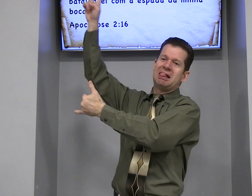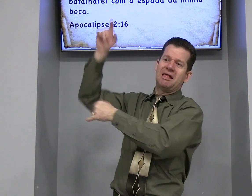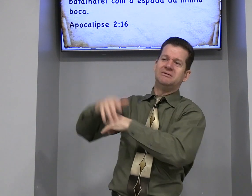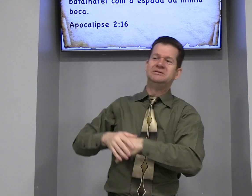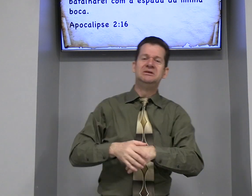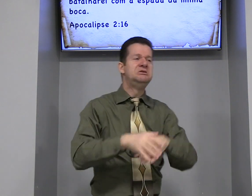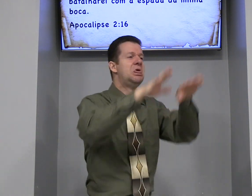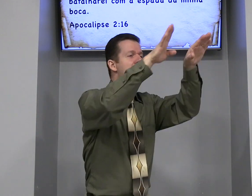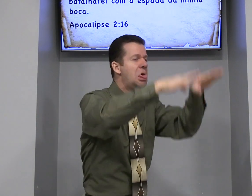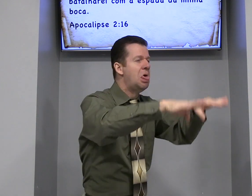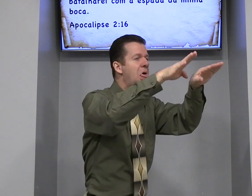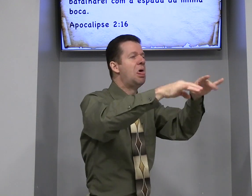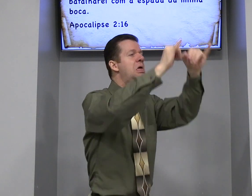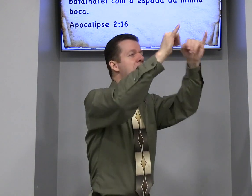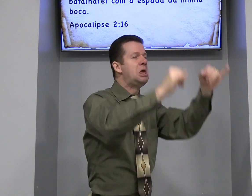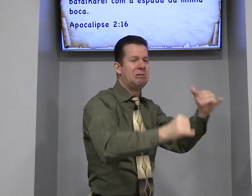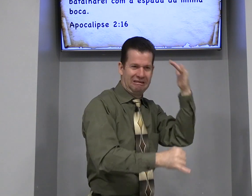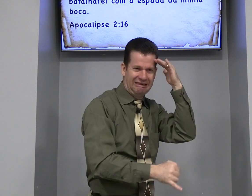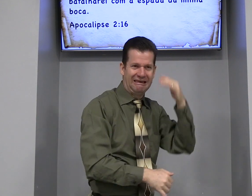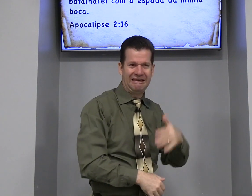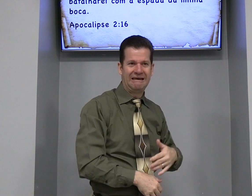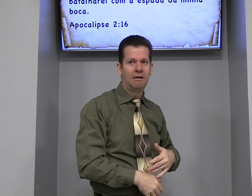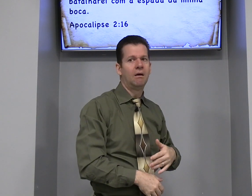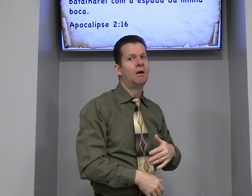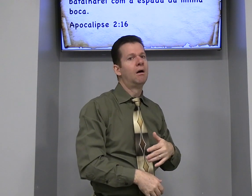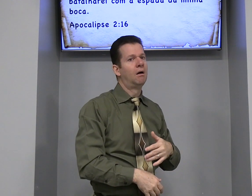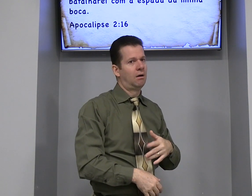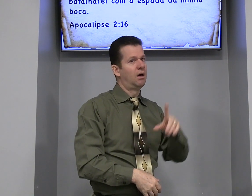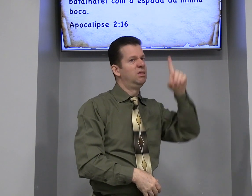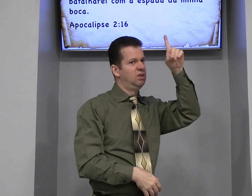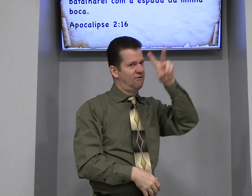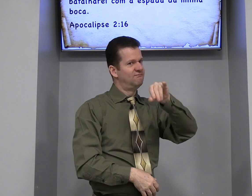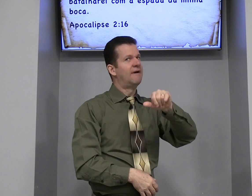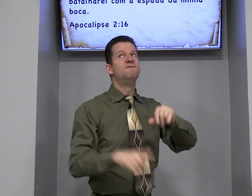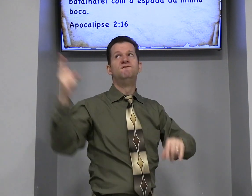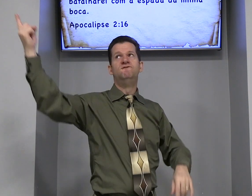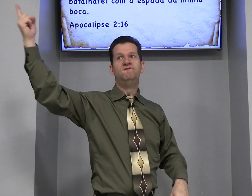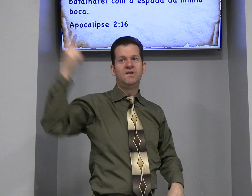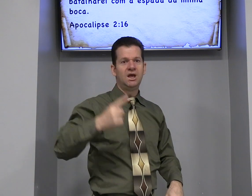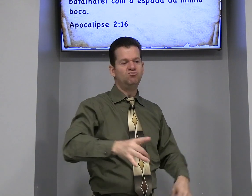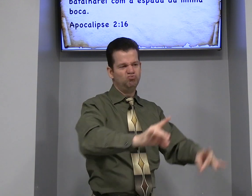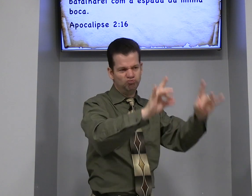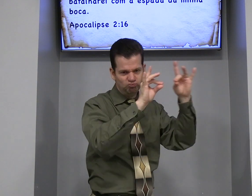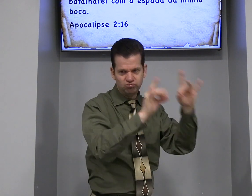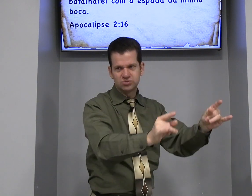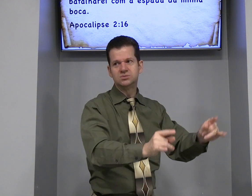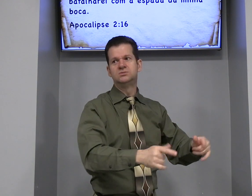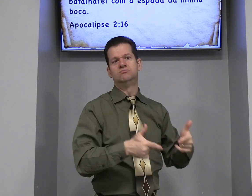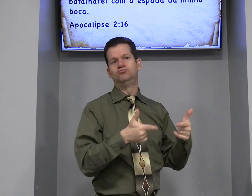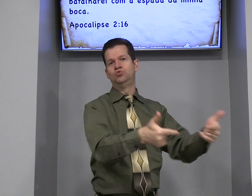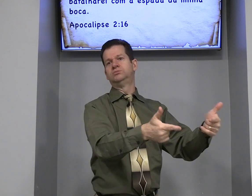Pessoa está brincando com Deus, adorando o ídolo também, e Deus vai